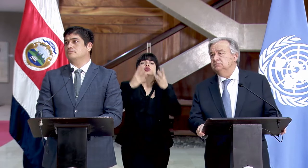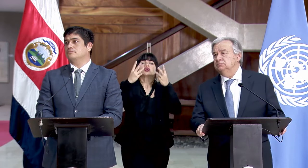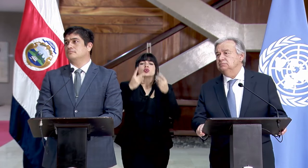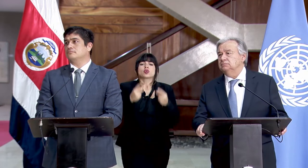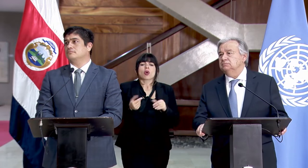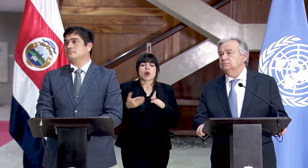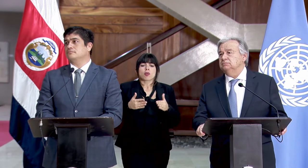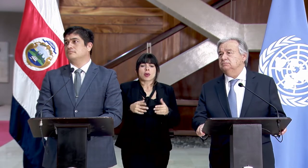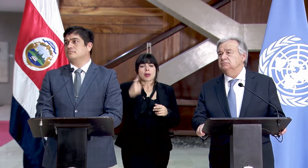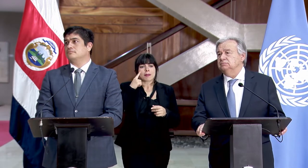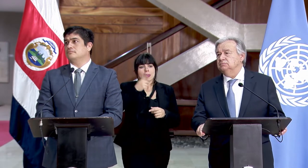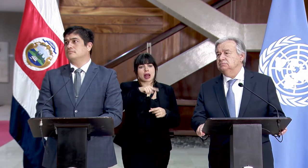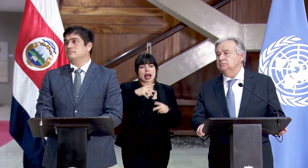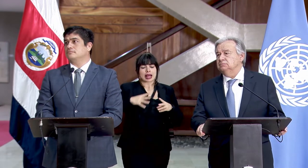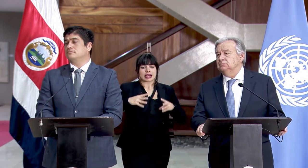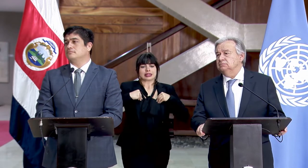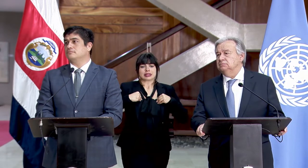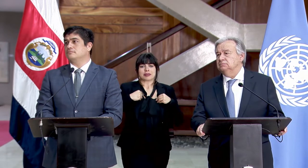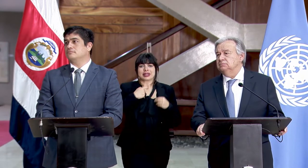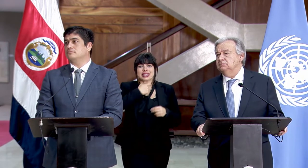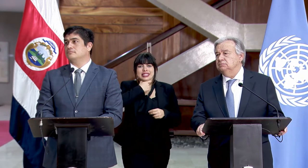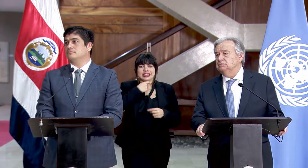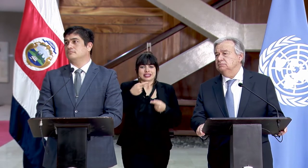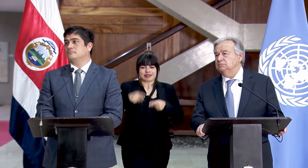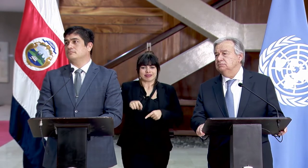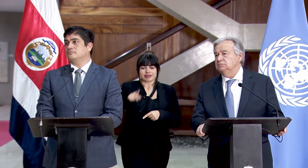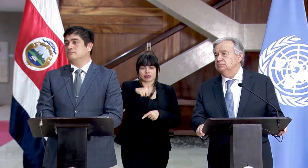para que sea acogida en el